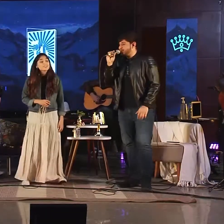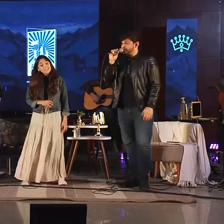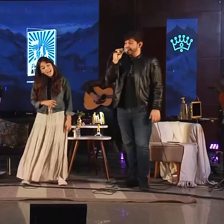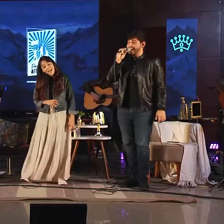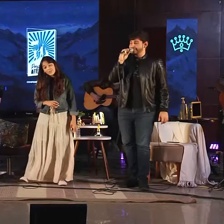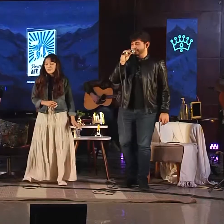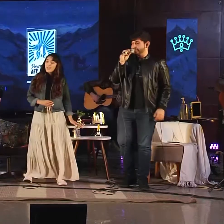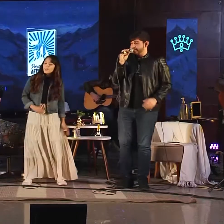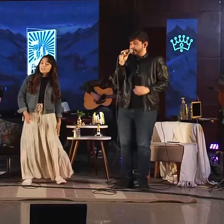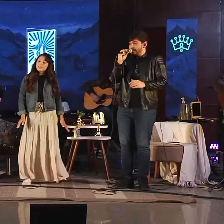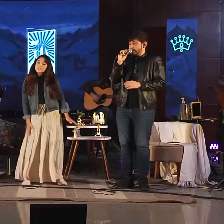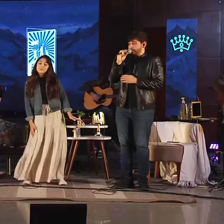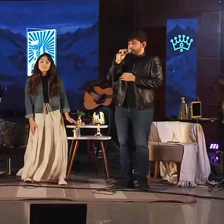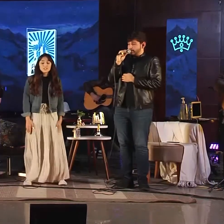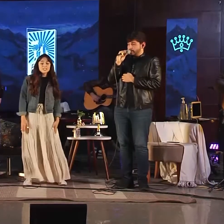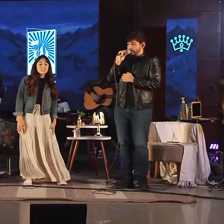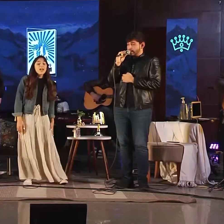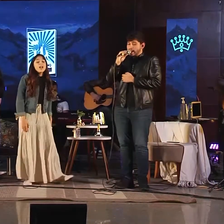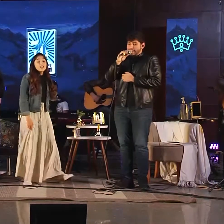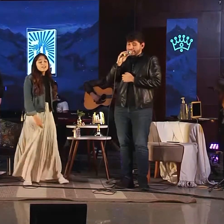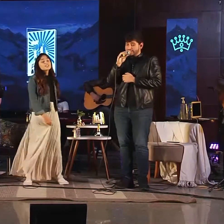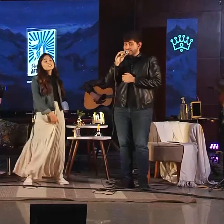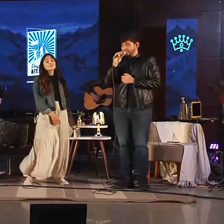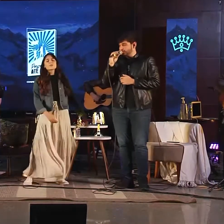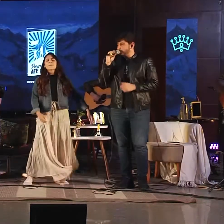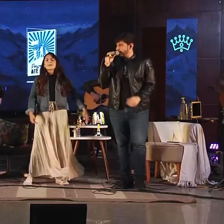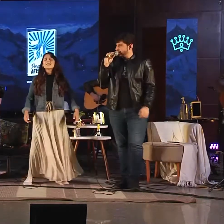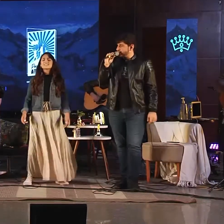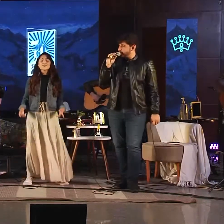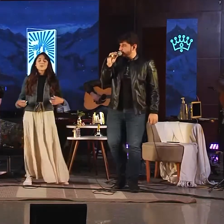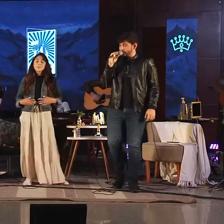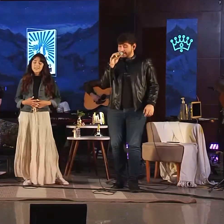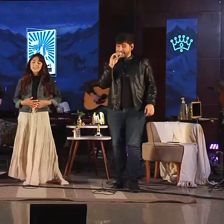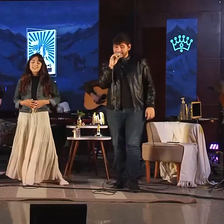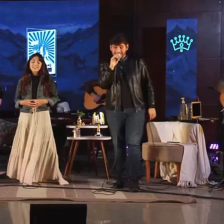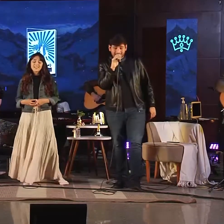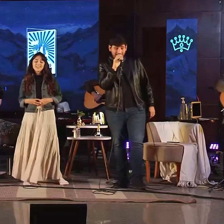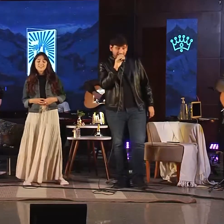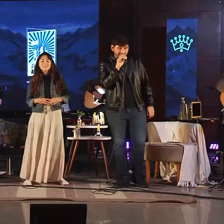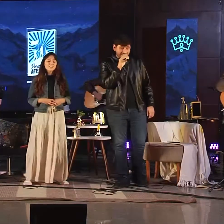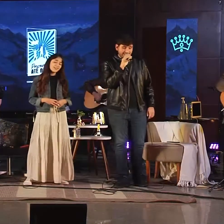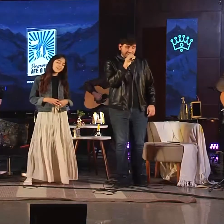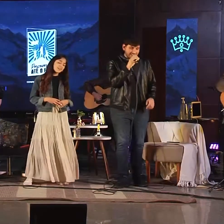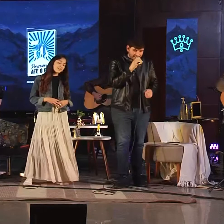o Evangelho da vida difundir, e de Deus o plano a se cumprir.